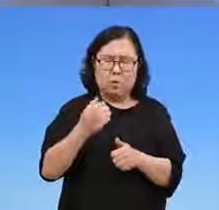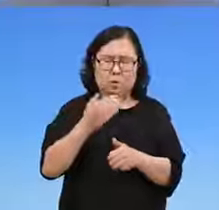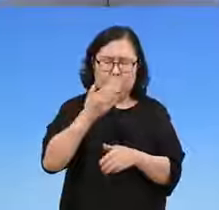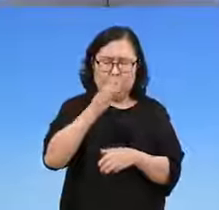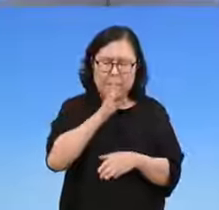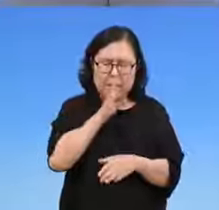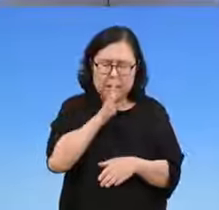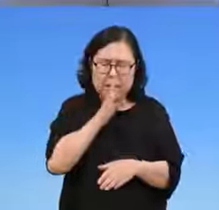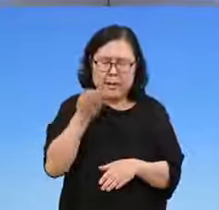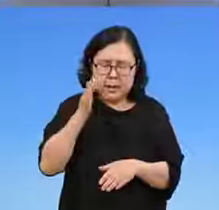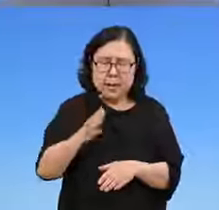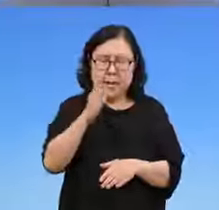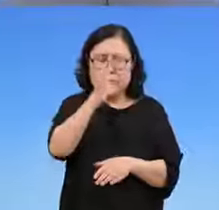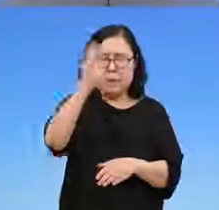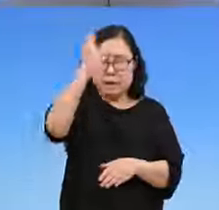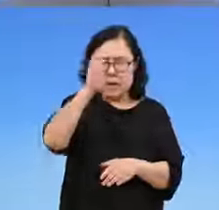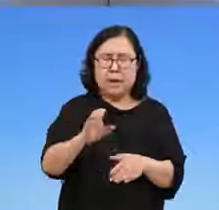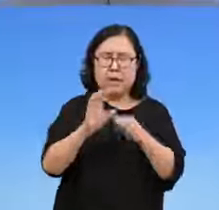통하여